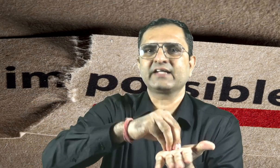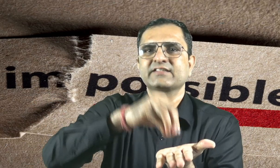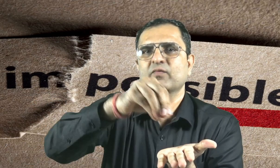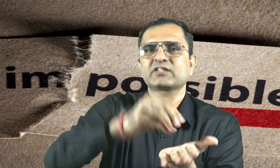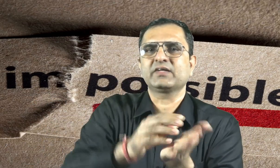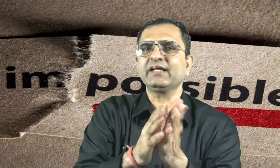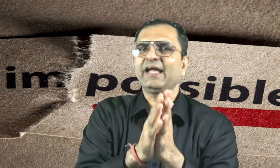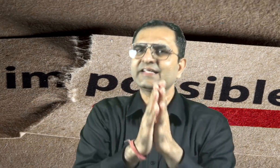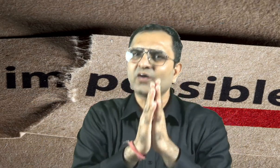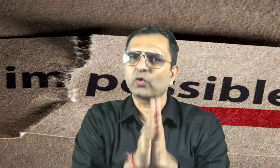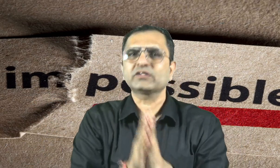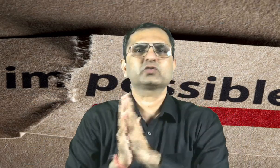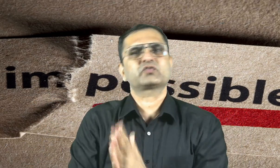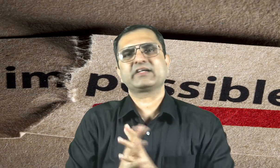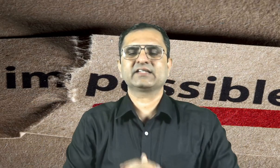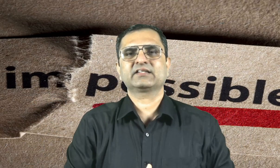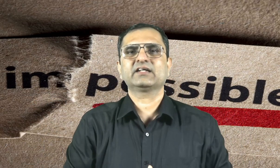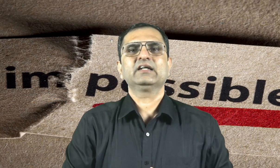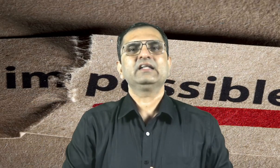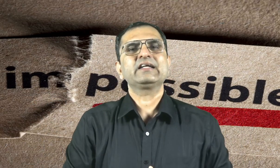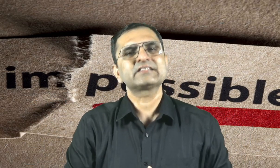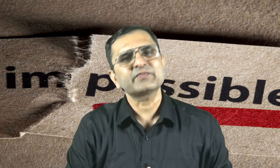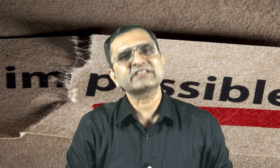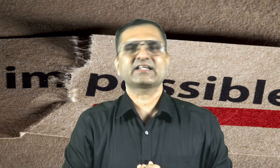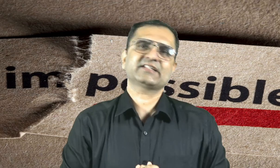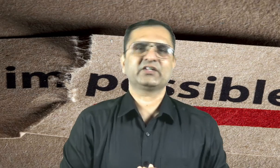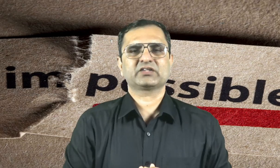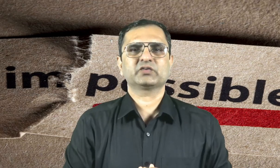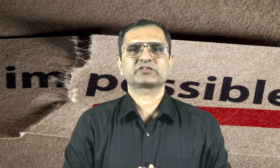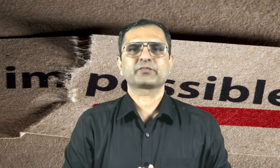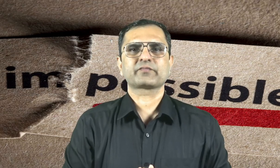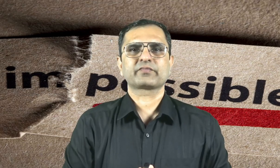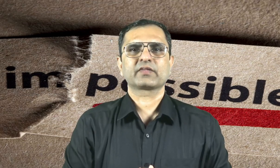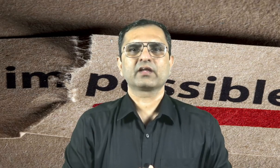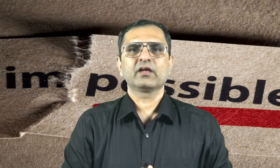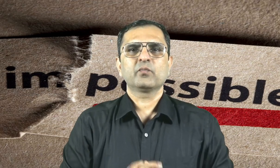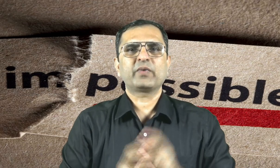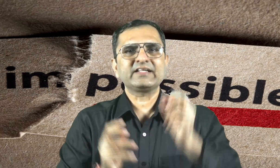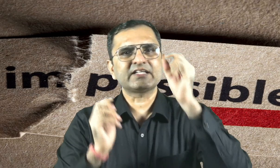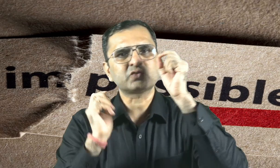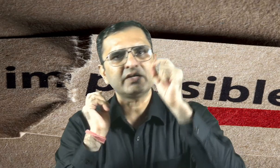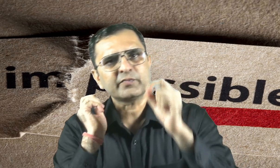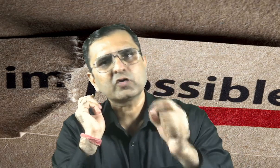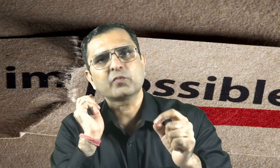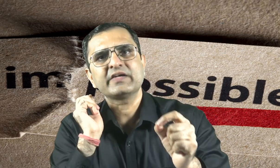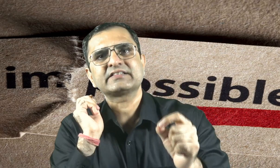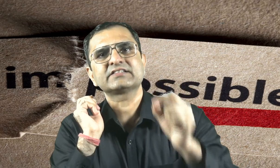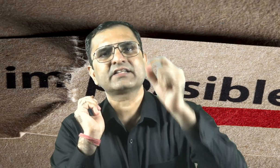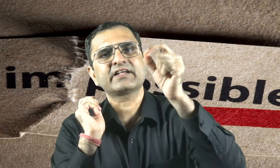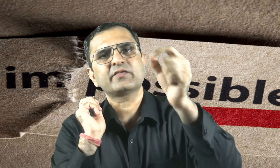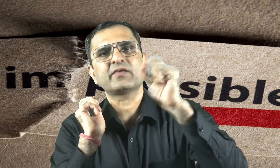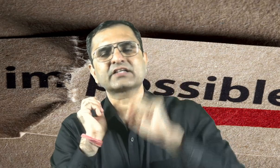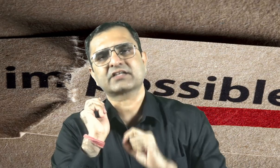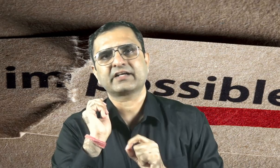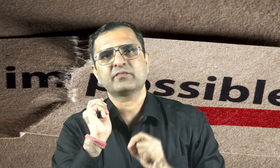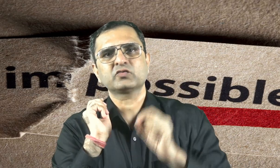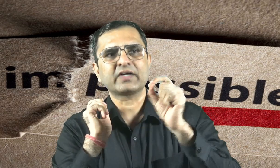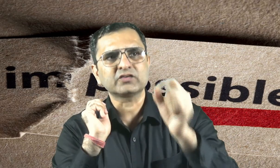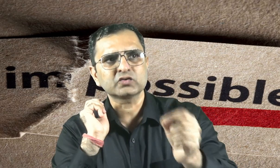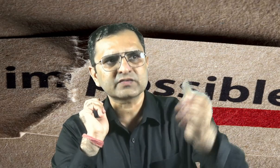सेवन मार्क्स मिल गए ऐसा होता कुछ स्टूडेंट के साथ ना लेकिन सबके साथ ऐसा नहीं होता दोस्त बड़े सारे स्टूडेंट अपनी कॉपी भेजते सर देखना मेरे मार्क्स कट गए मैं उनको कहता हूं दोस्तो एक